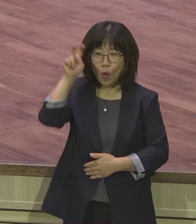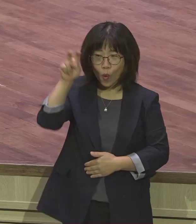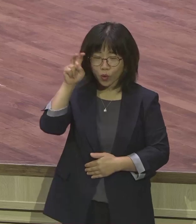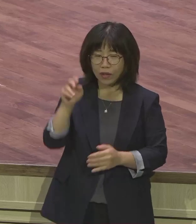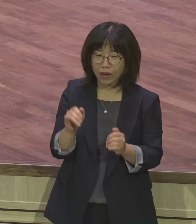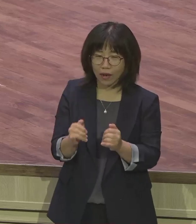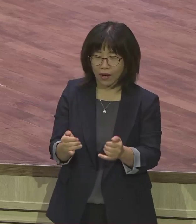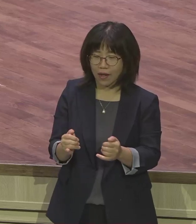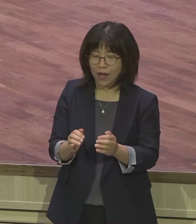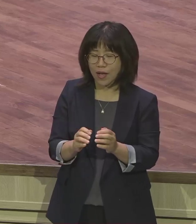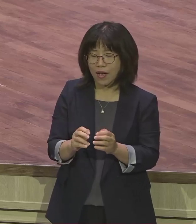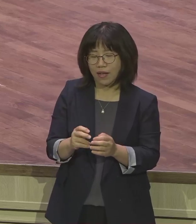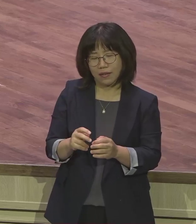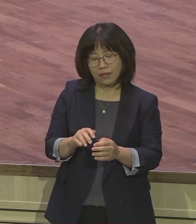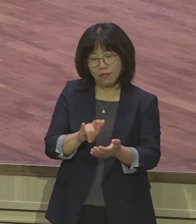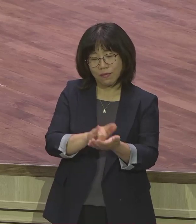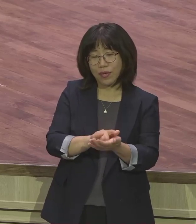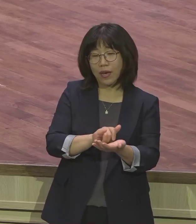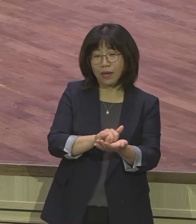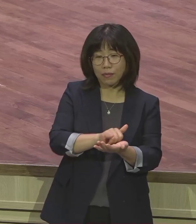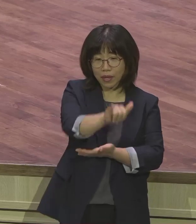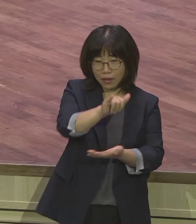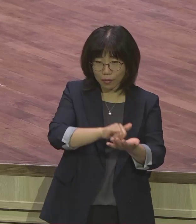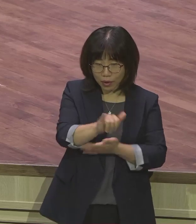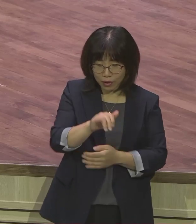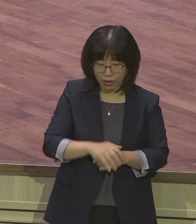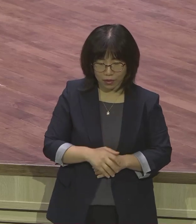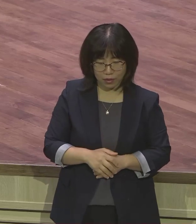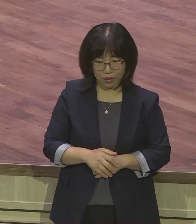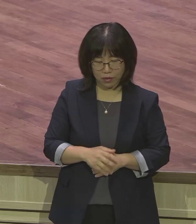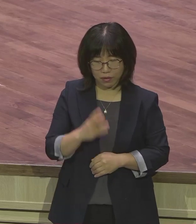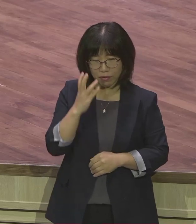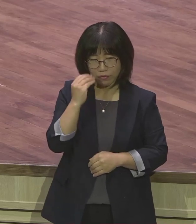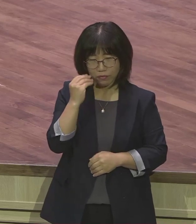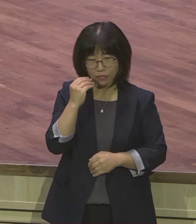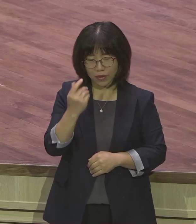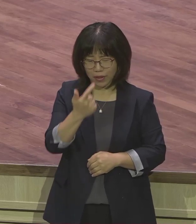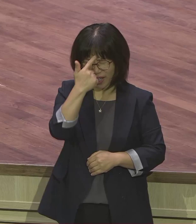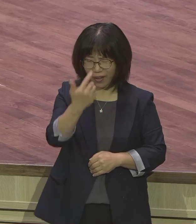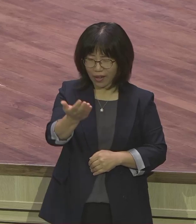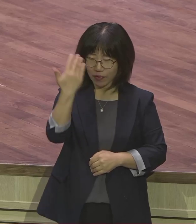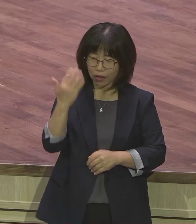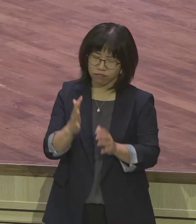평소 때는 줄을 쫙 서있어서 분명히 줄을 서서 가는데